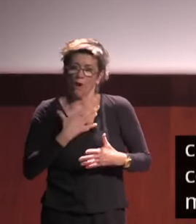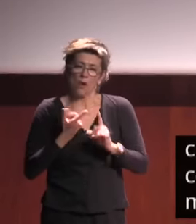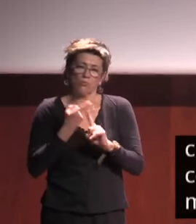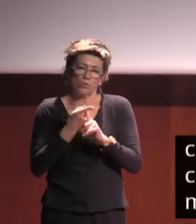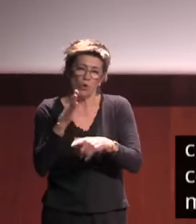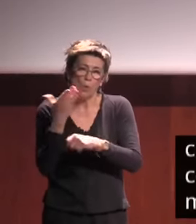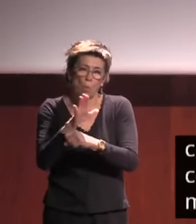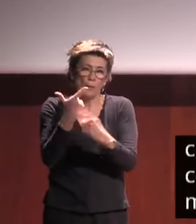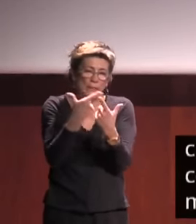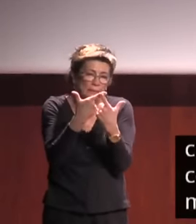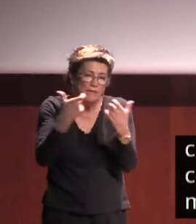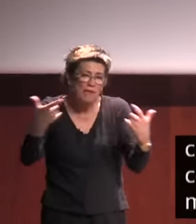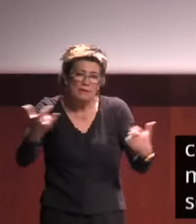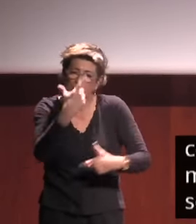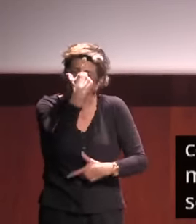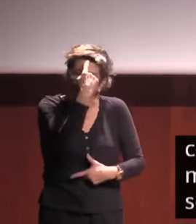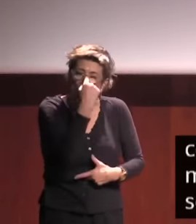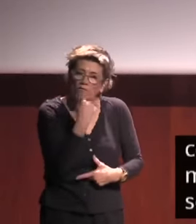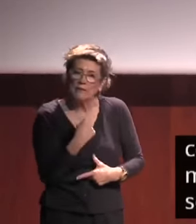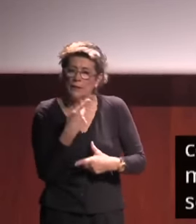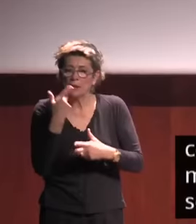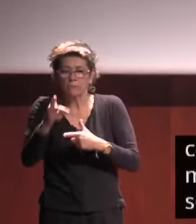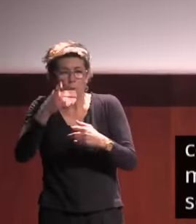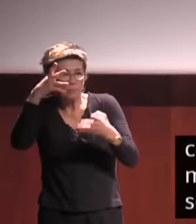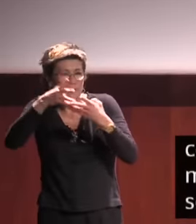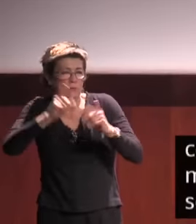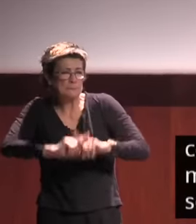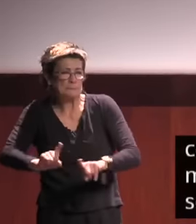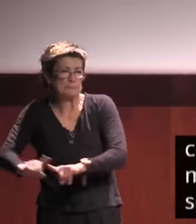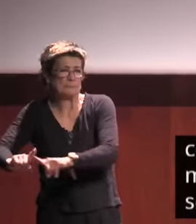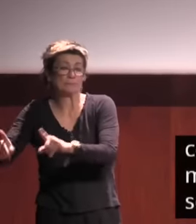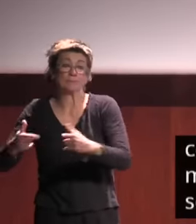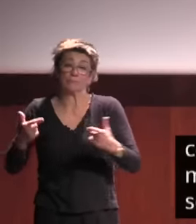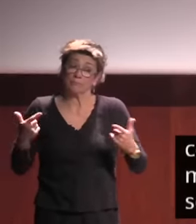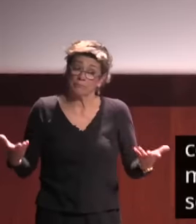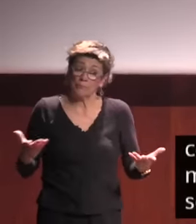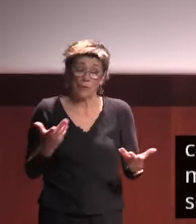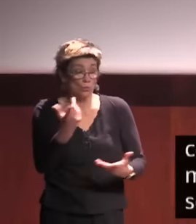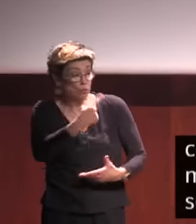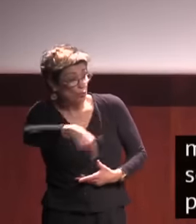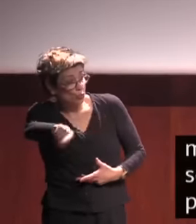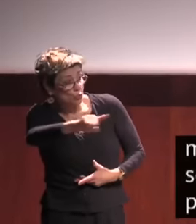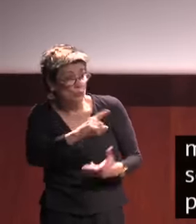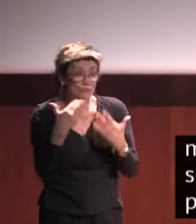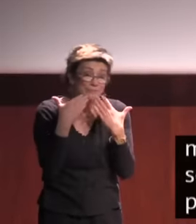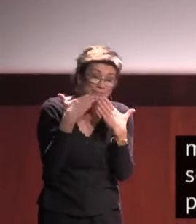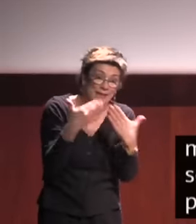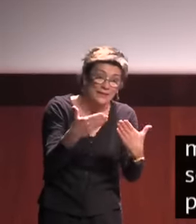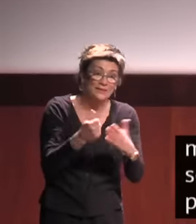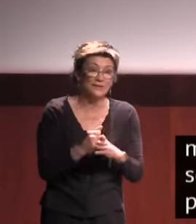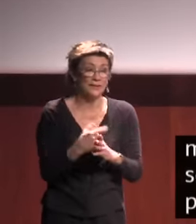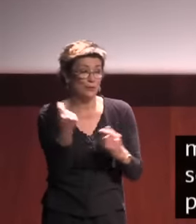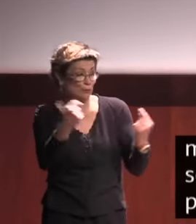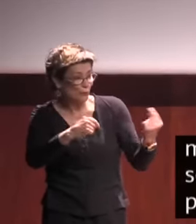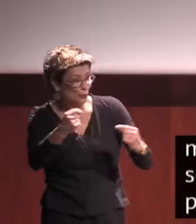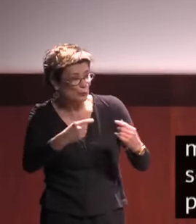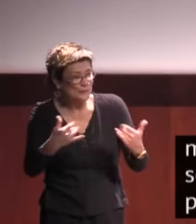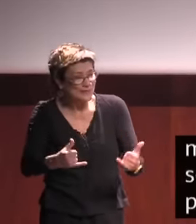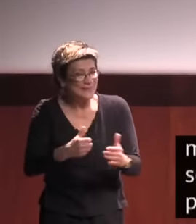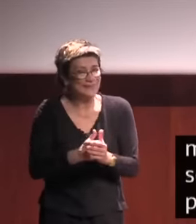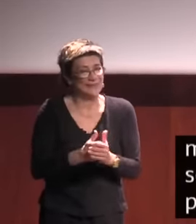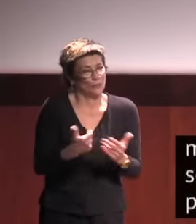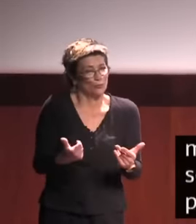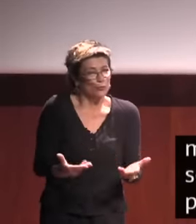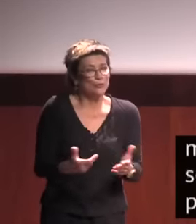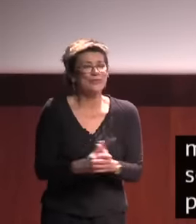diversité de leurs profils et de leurs missions. Il me reste à tous vous remercier pour votre présence